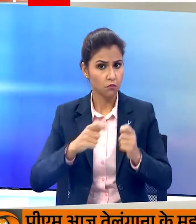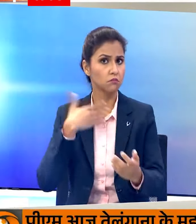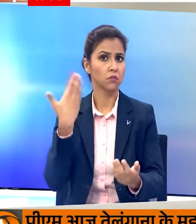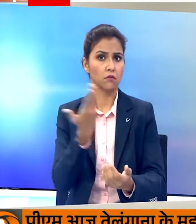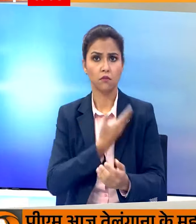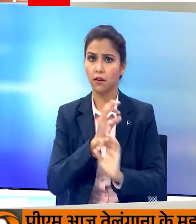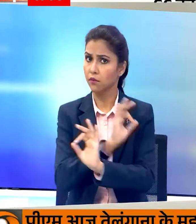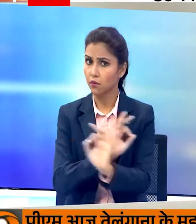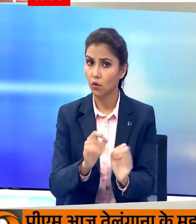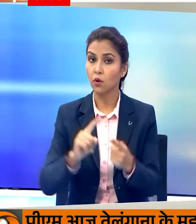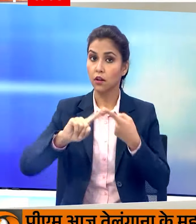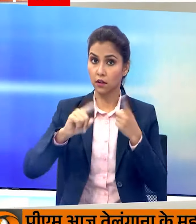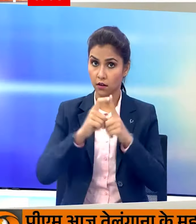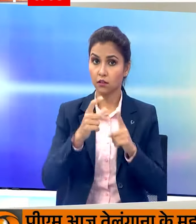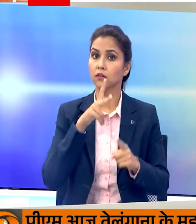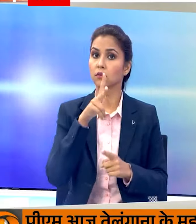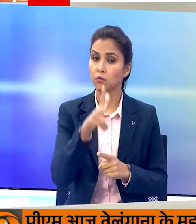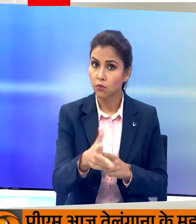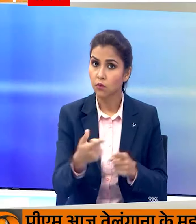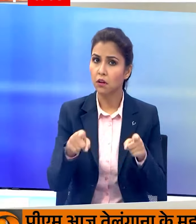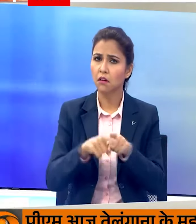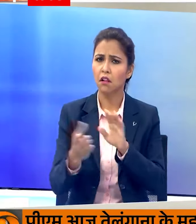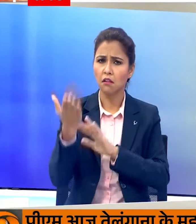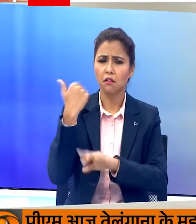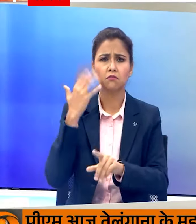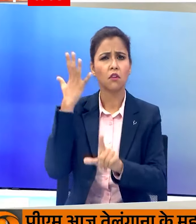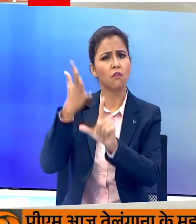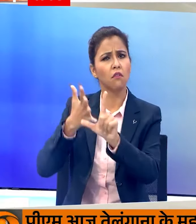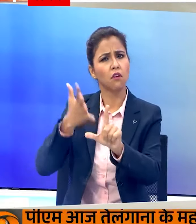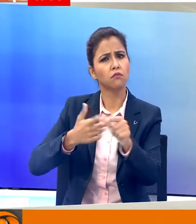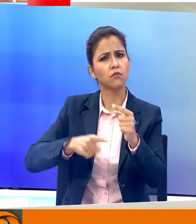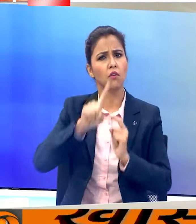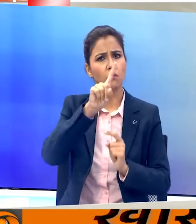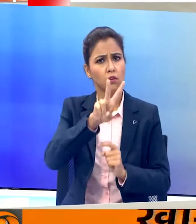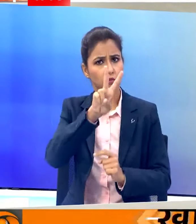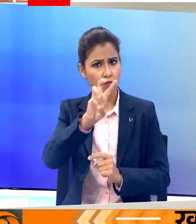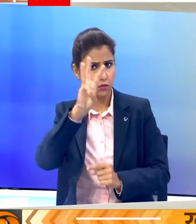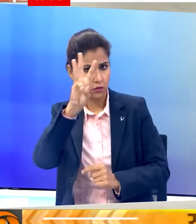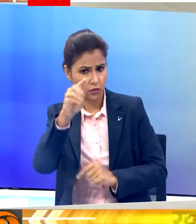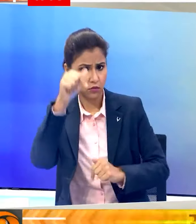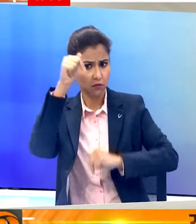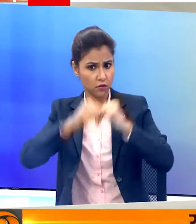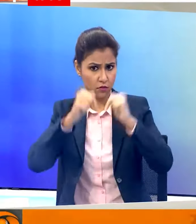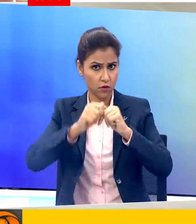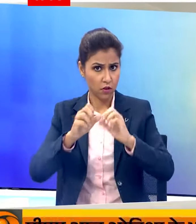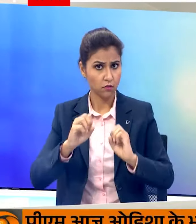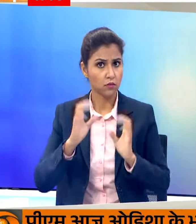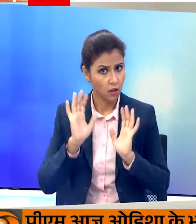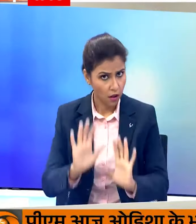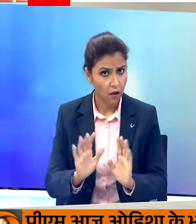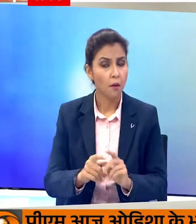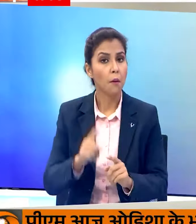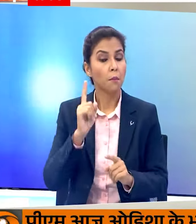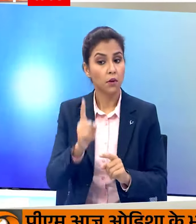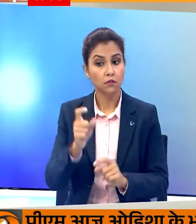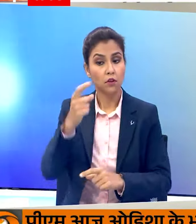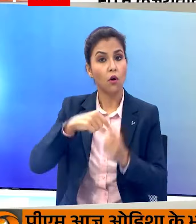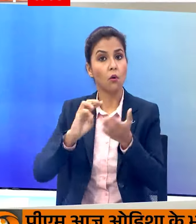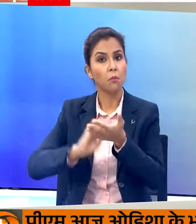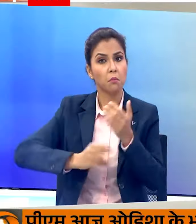है ईडी ने कहा कि पिछले 5 साल में 123 चुनाव हुए हैं और अगर नेताओं को प्रचार के